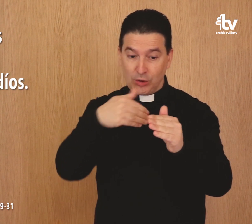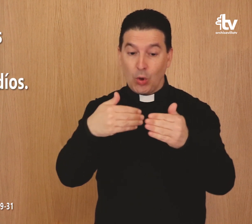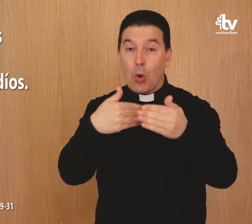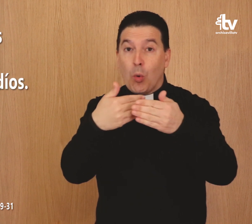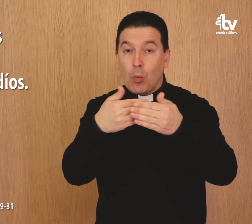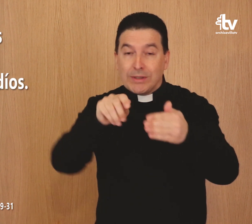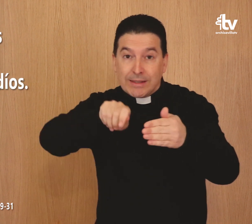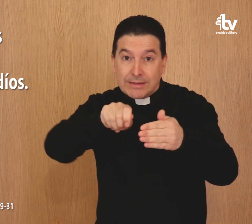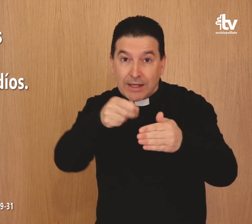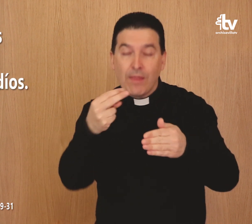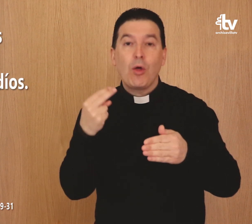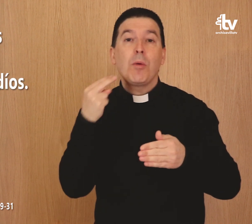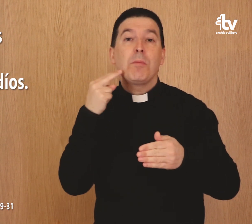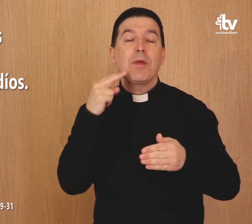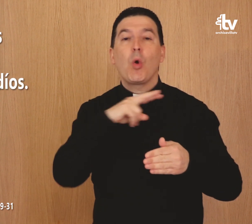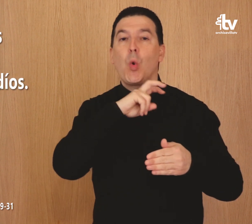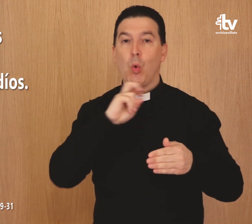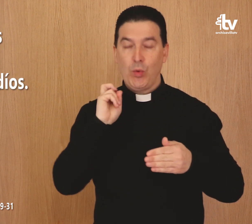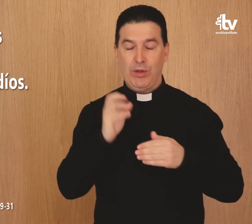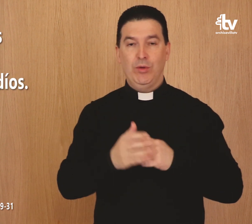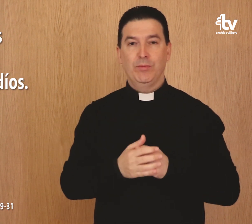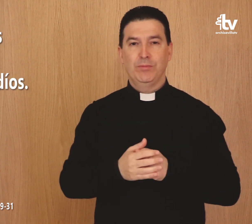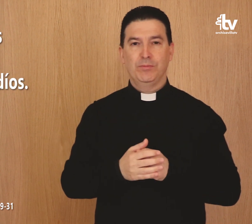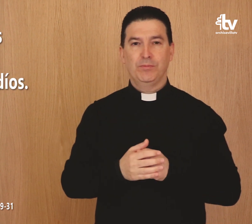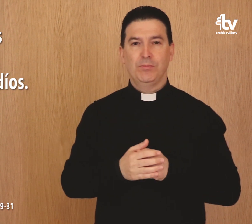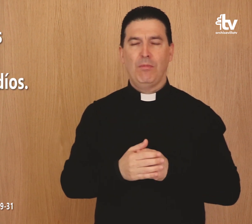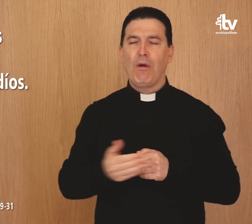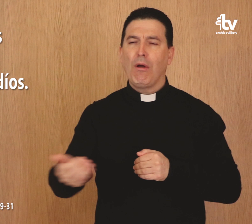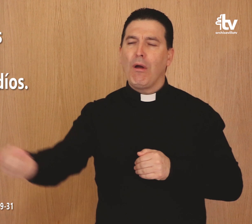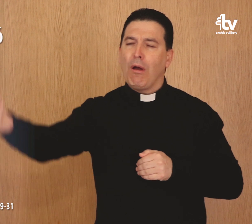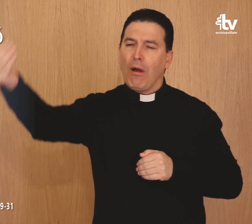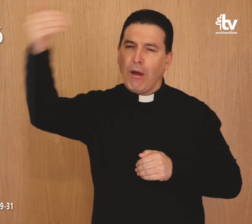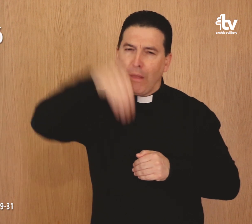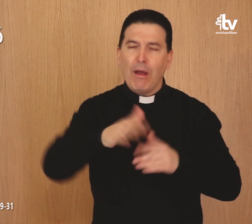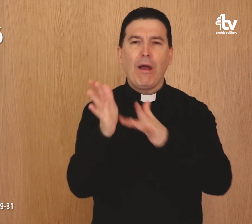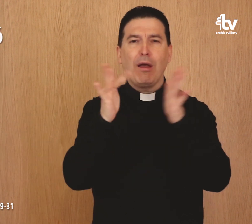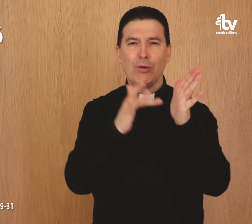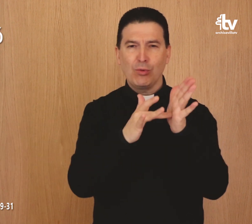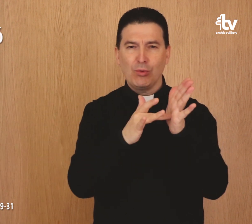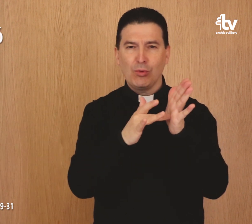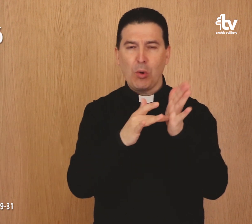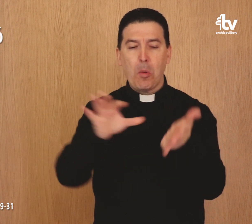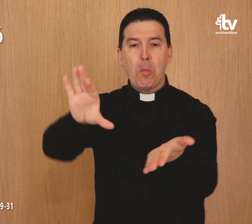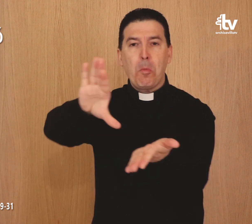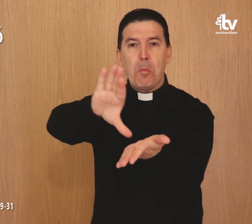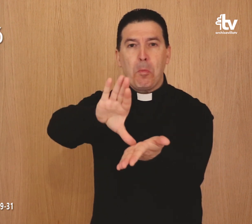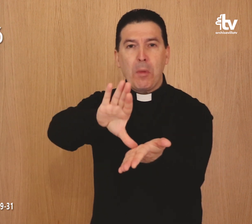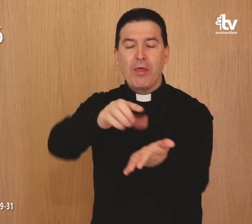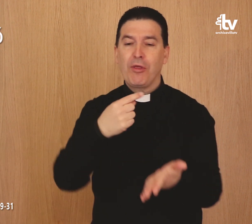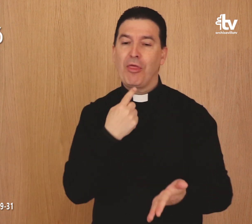con las puertas cerradas por miedo a los judíos. Y en esto entró Jesús, se puso en medio